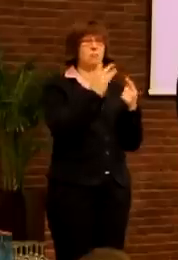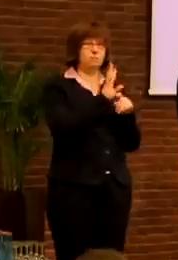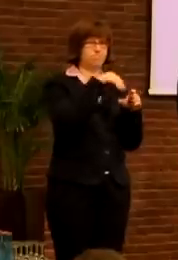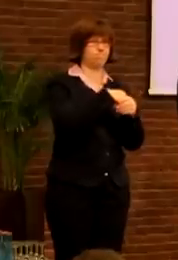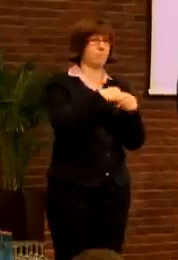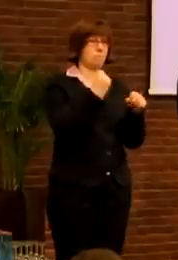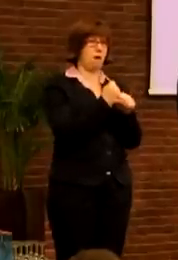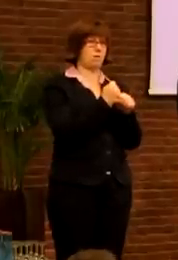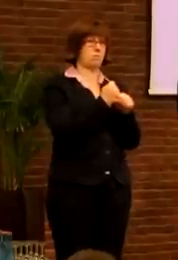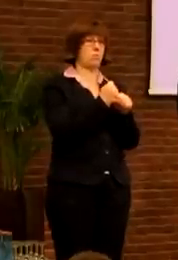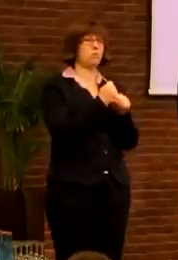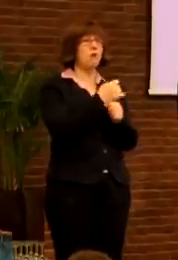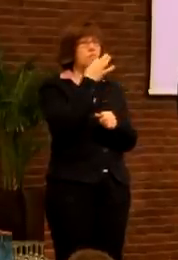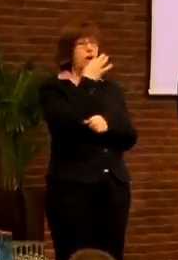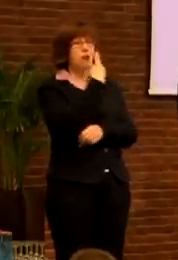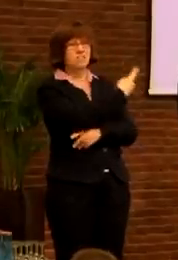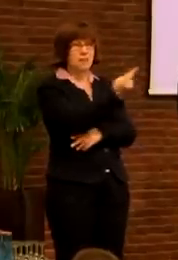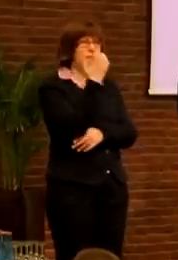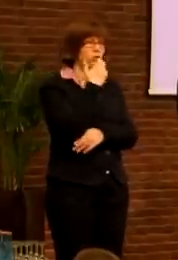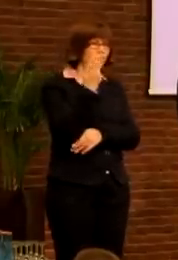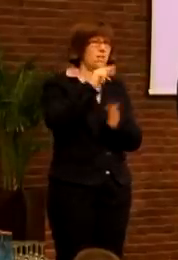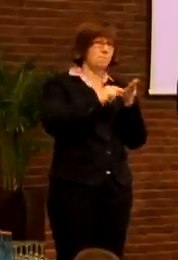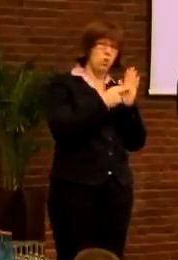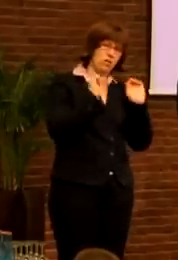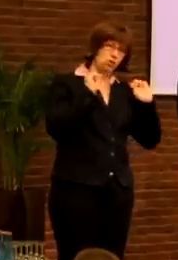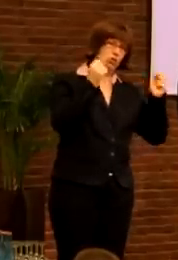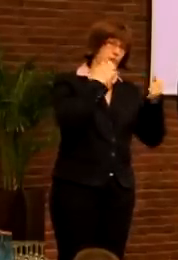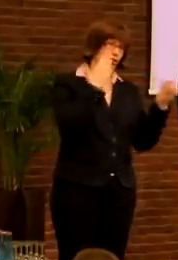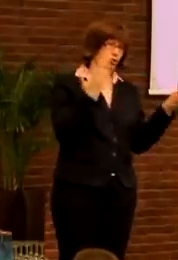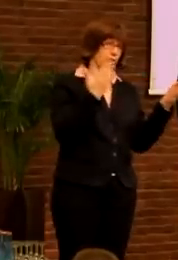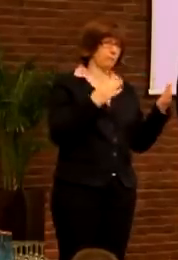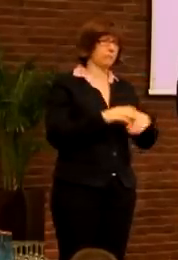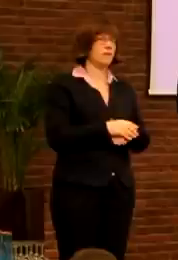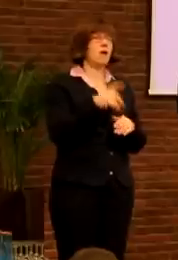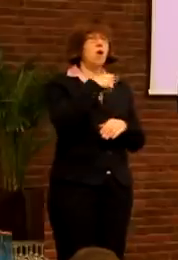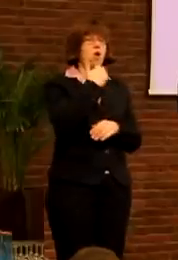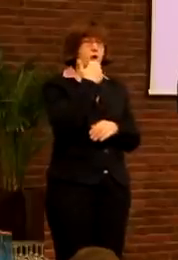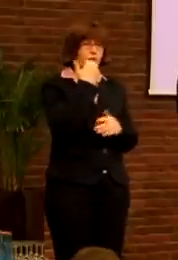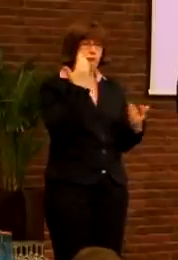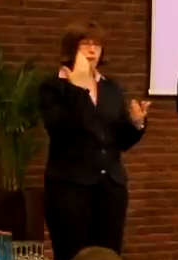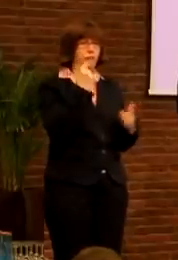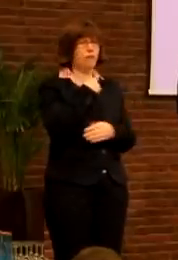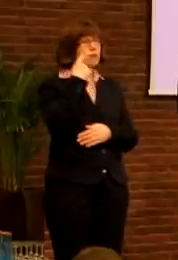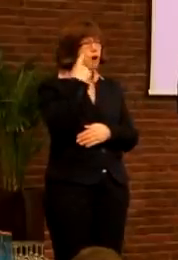einbringt und die Frage, was ihr politisch bewegen wollt. Wir